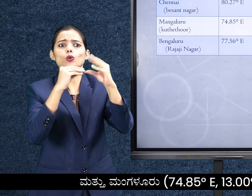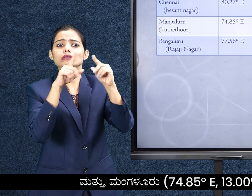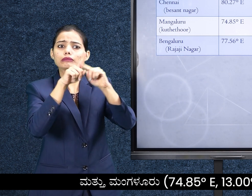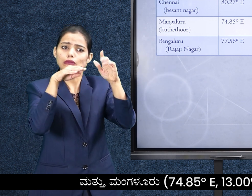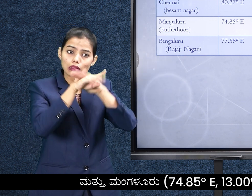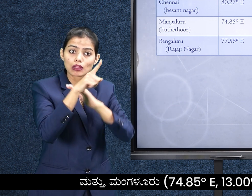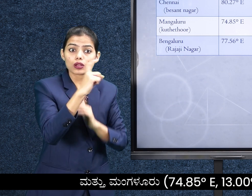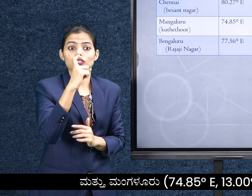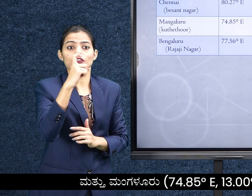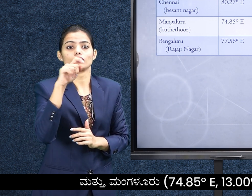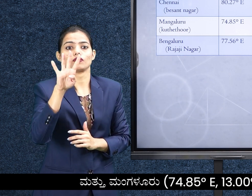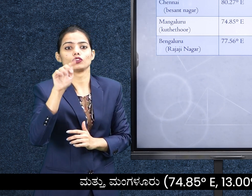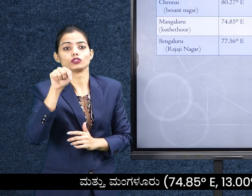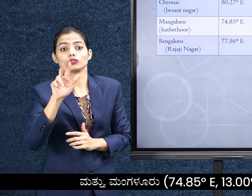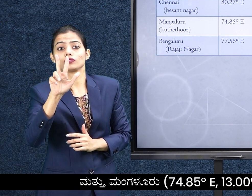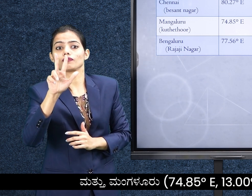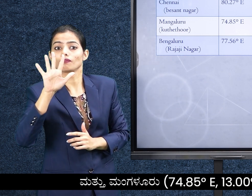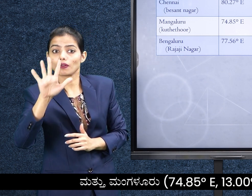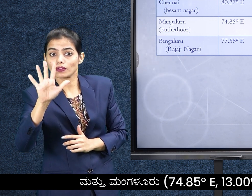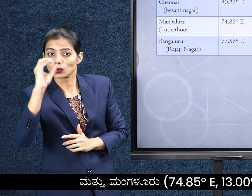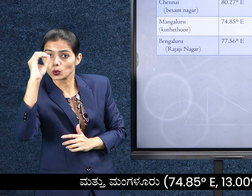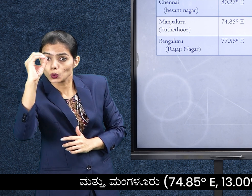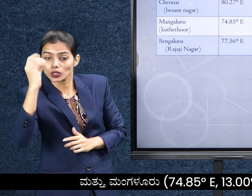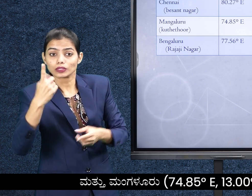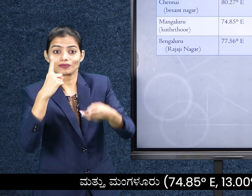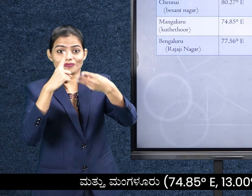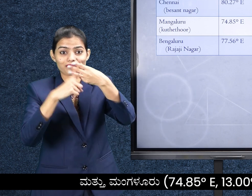13.00 ಡಿಗ್ರಿ N ಜೋಡಿಯಾಗಿ ತೆಗೆದುಕೊಳ್ಳೋಣ.